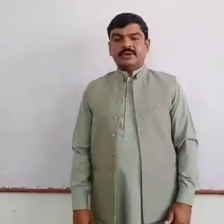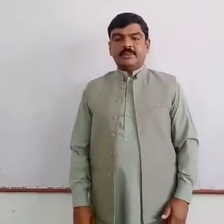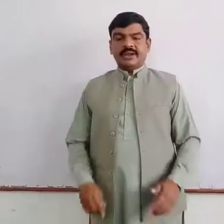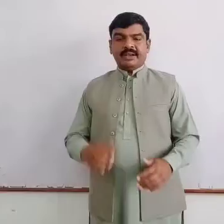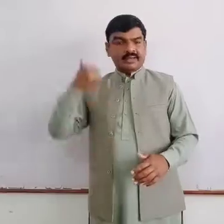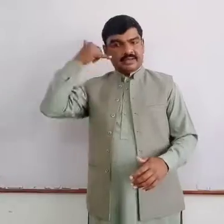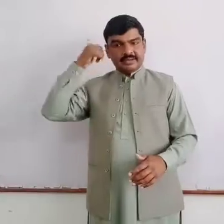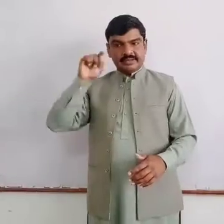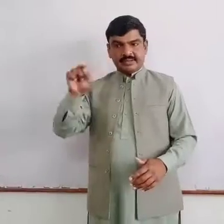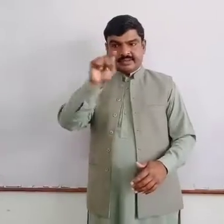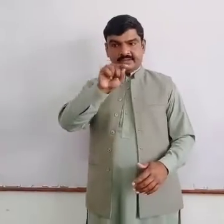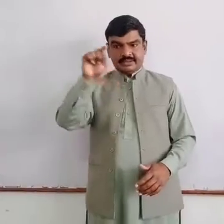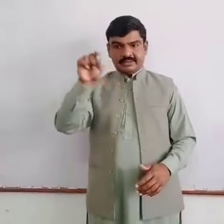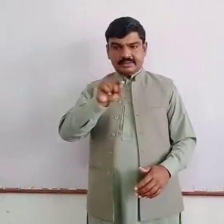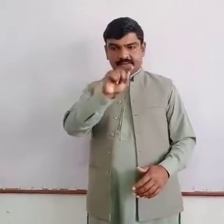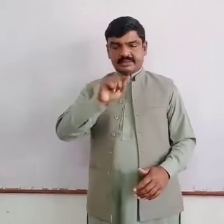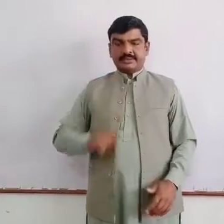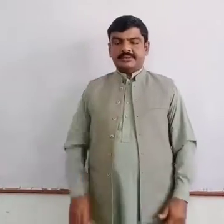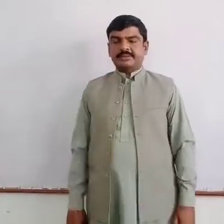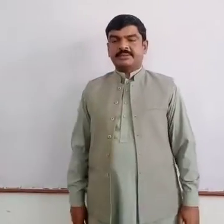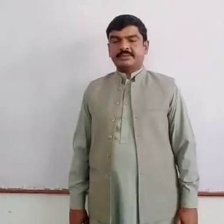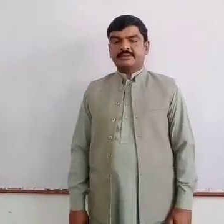अपरेटर बड़ाई